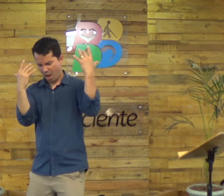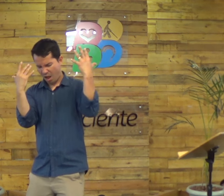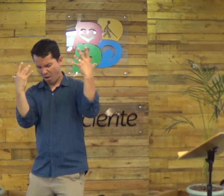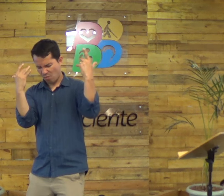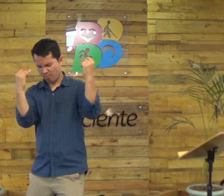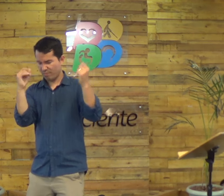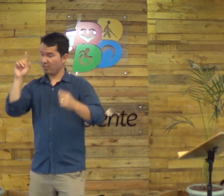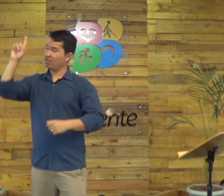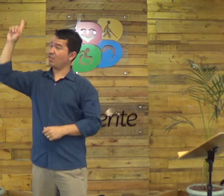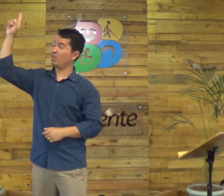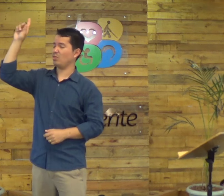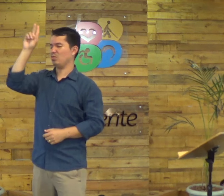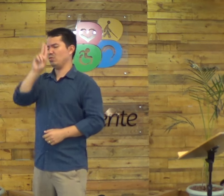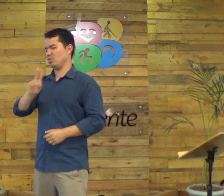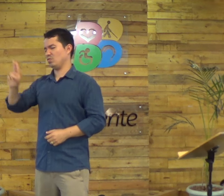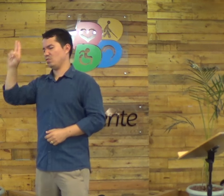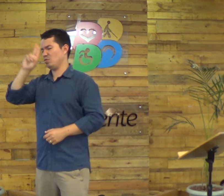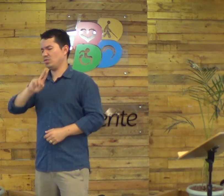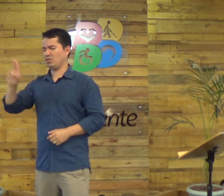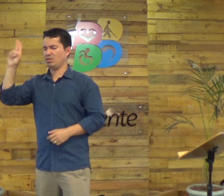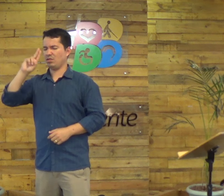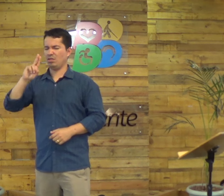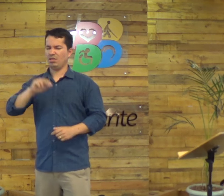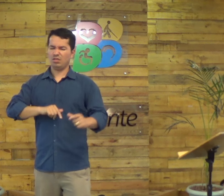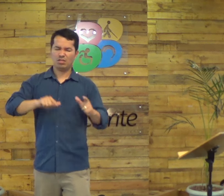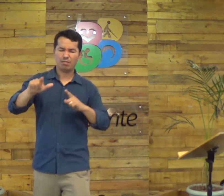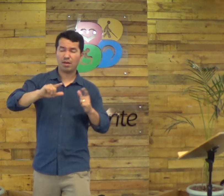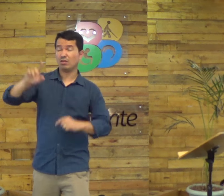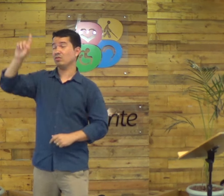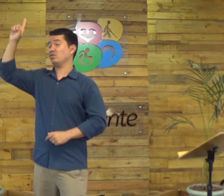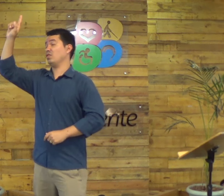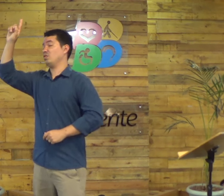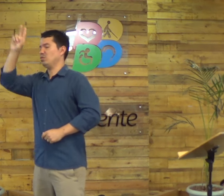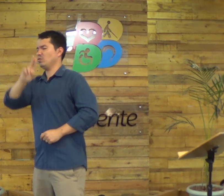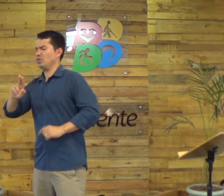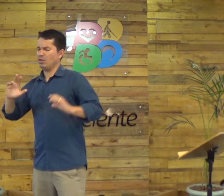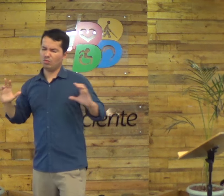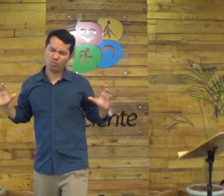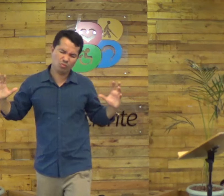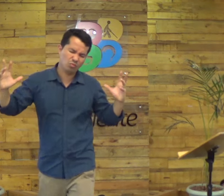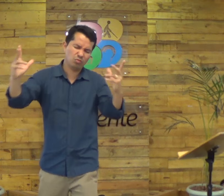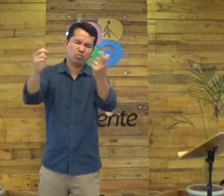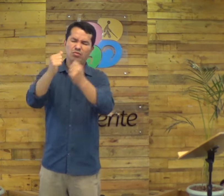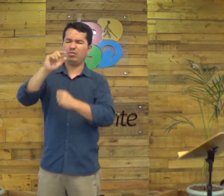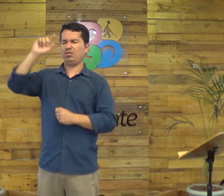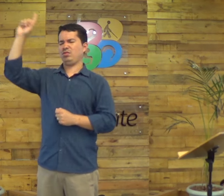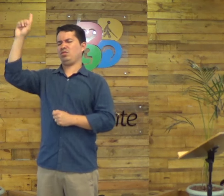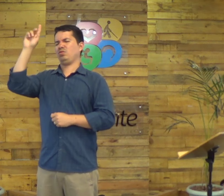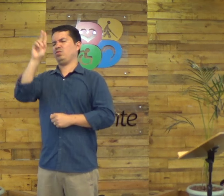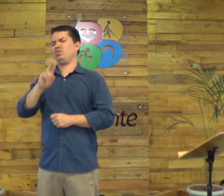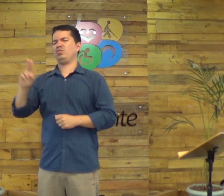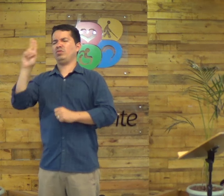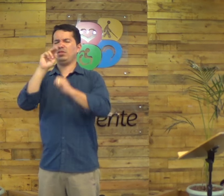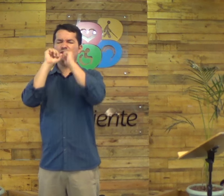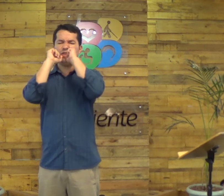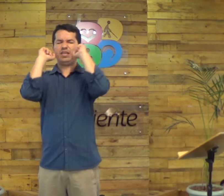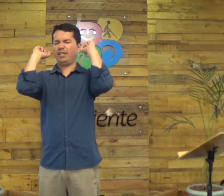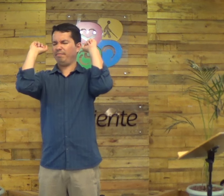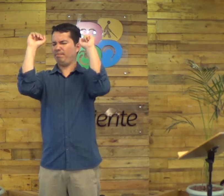possam, ser usadas por Deus, Deus, da maneira que, for necessário, para que o Senhor, possa, em qualquer lugar que elas